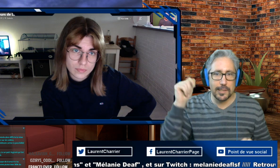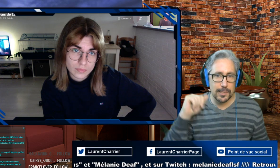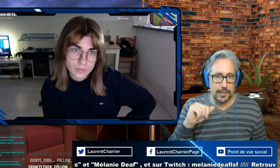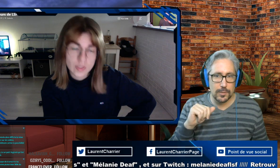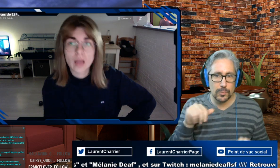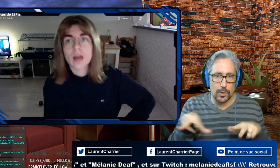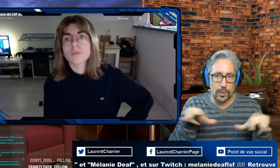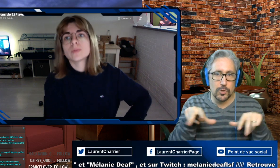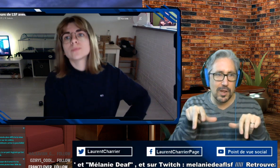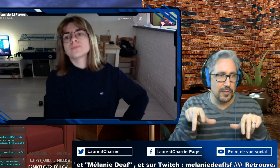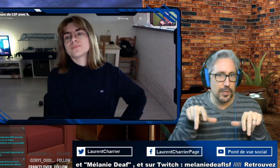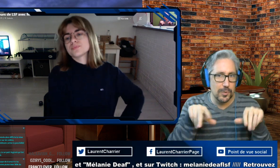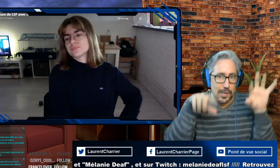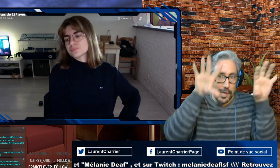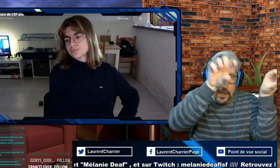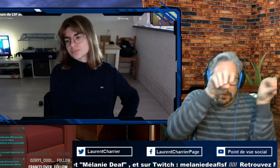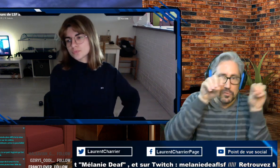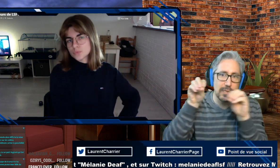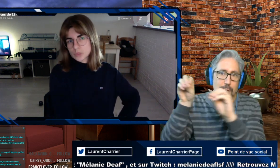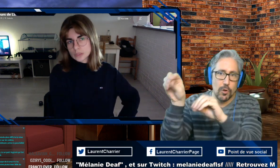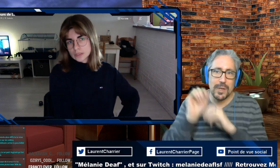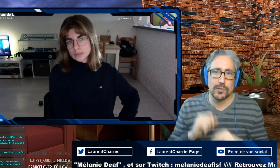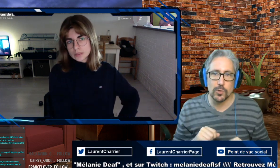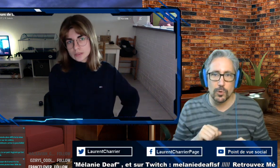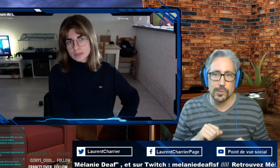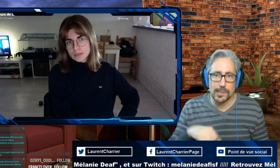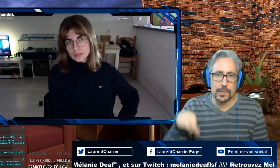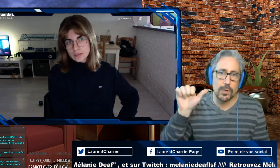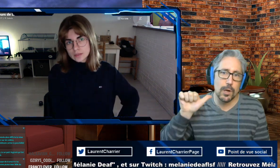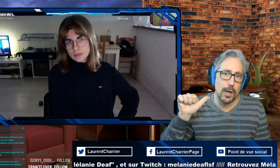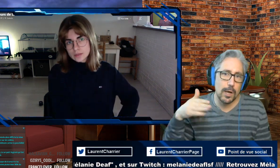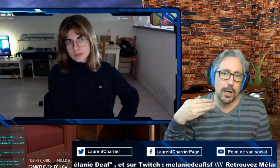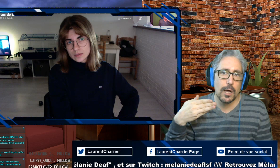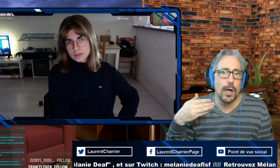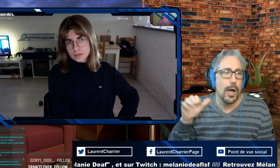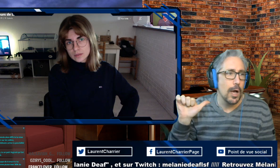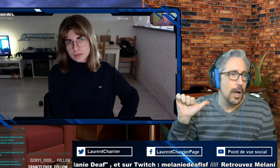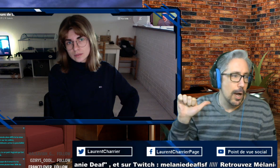l'adresse internet de la vidéo et vous allez le mettre sur le site